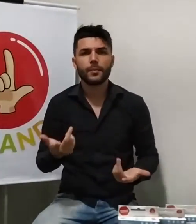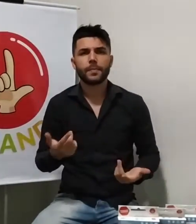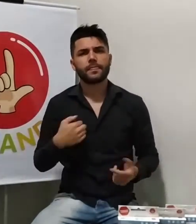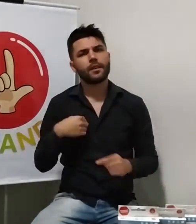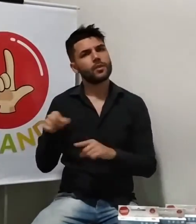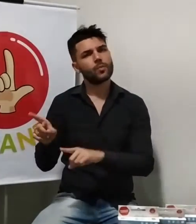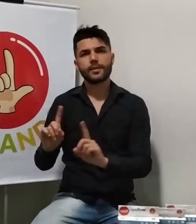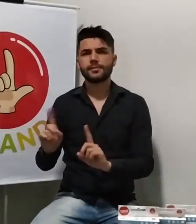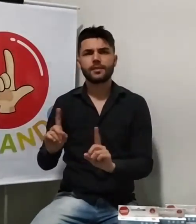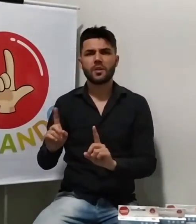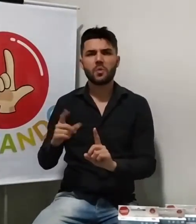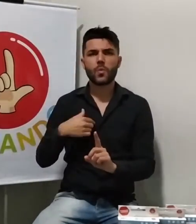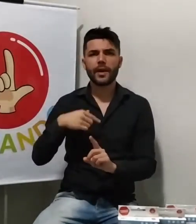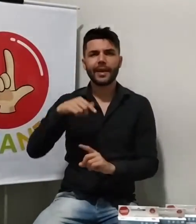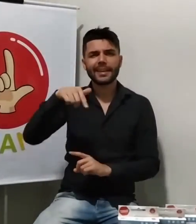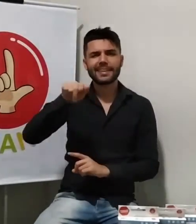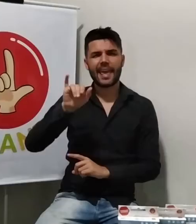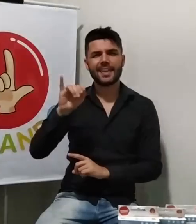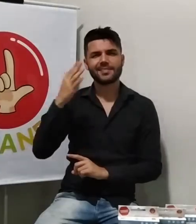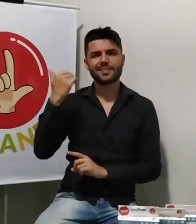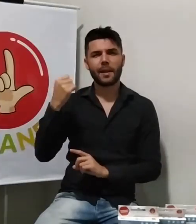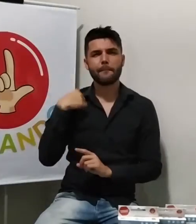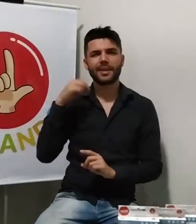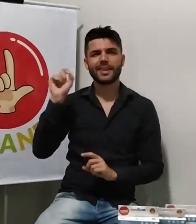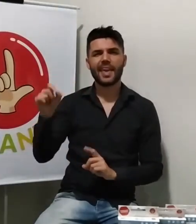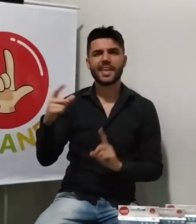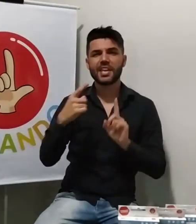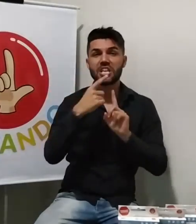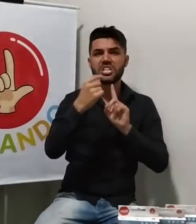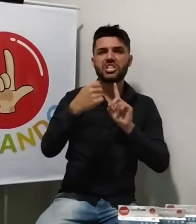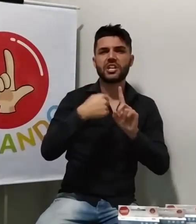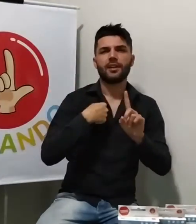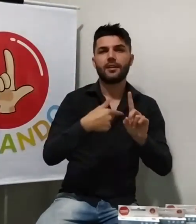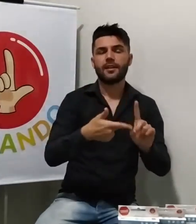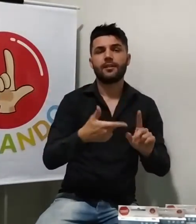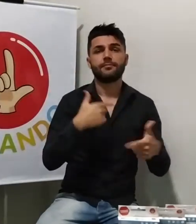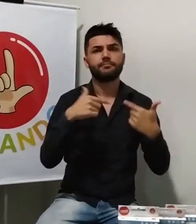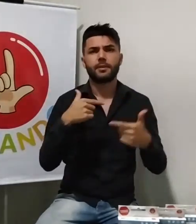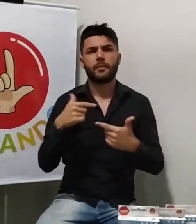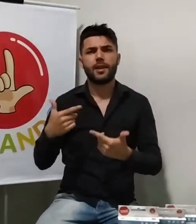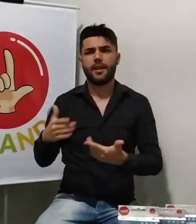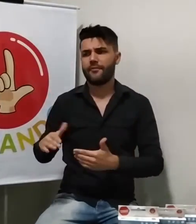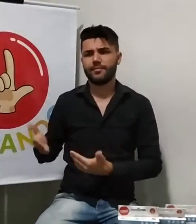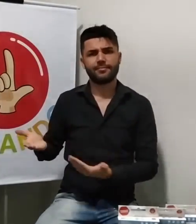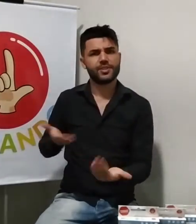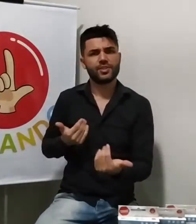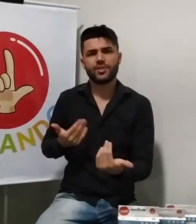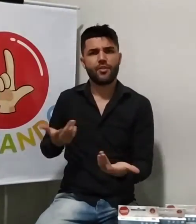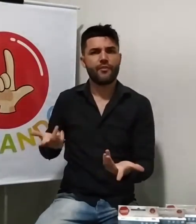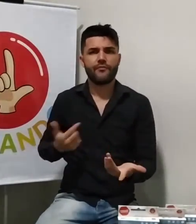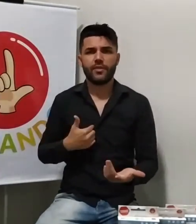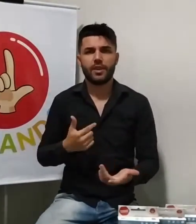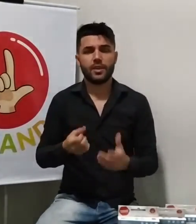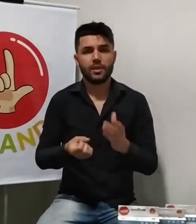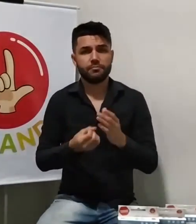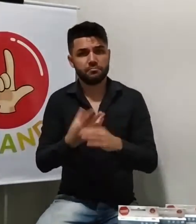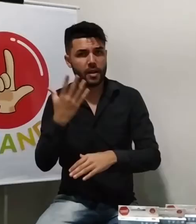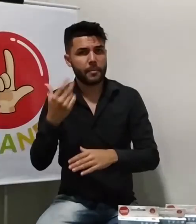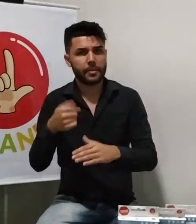quem me indicasse. Eu fui um alto executivo de uma rede de escolas de inglês, ganhando bem, depois saí, abri a minha própria escola, construí meu negócio. Eu acredito em protagonismo